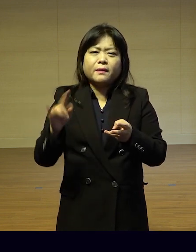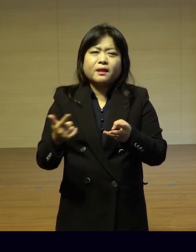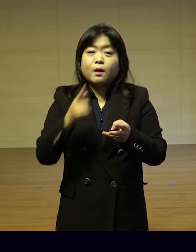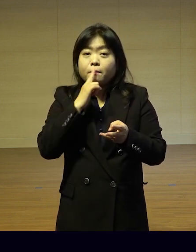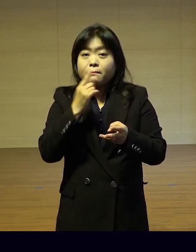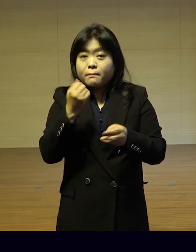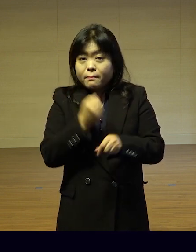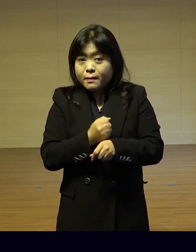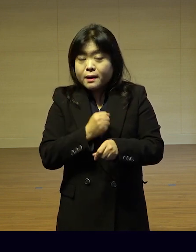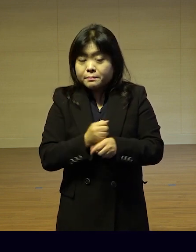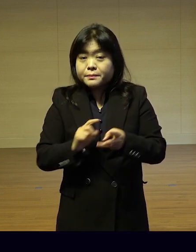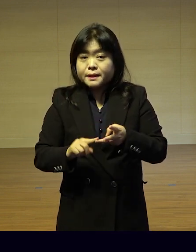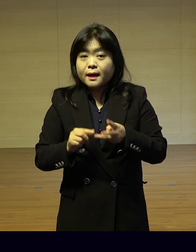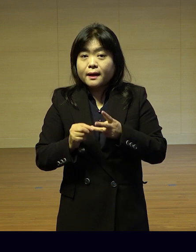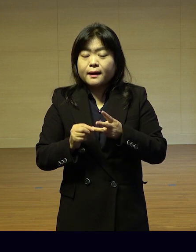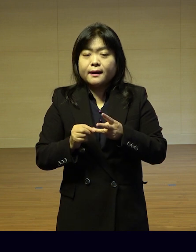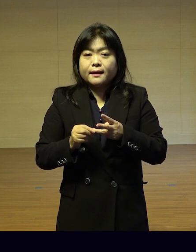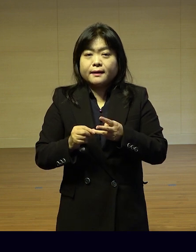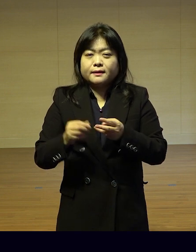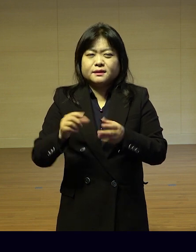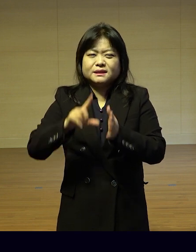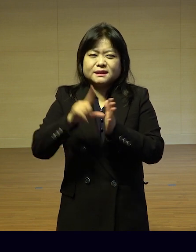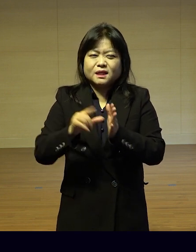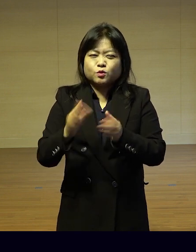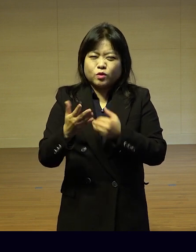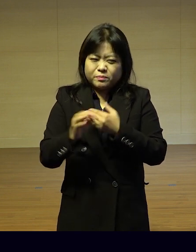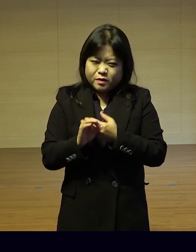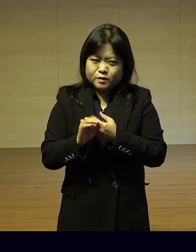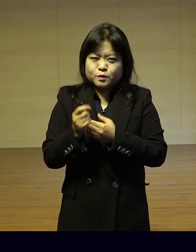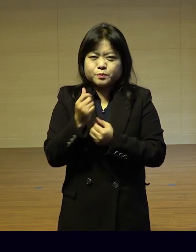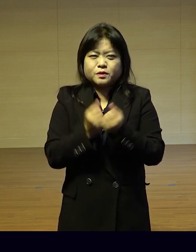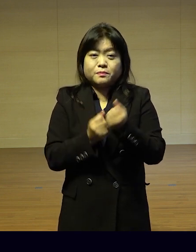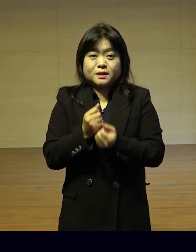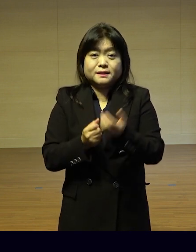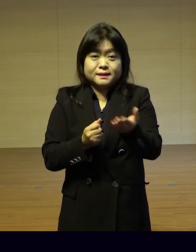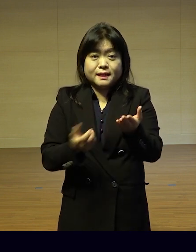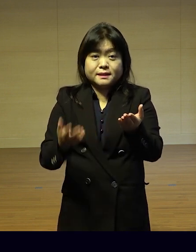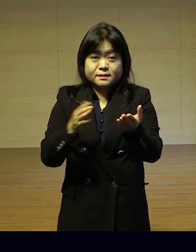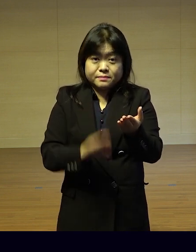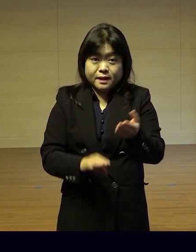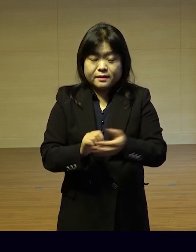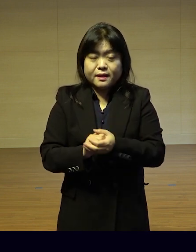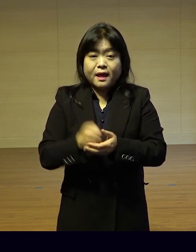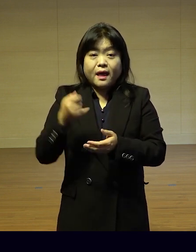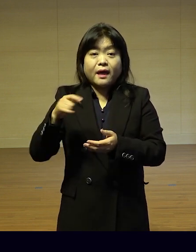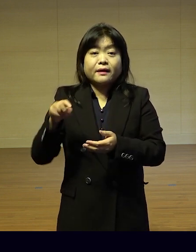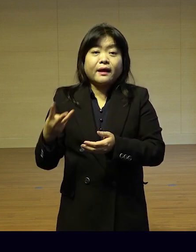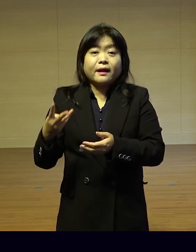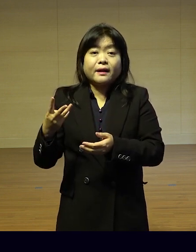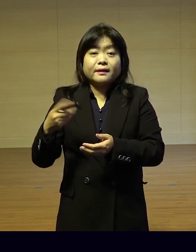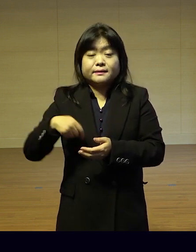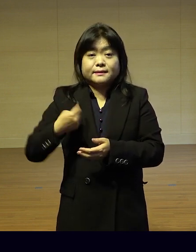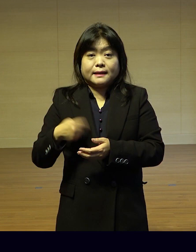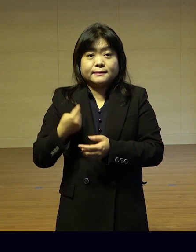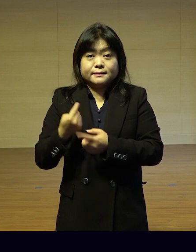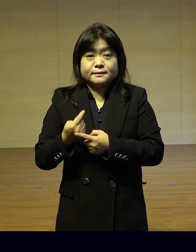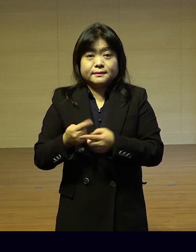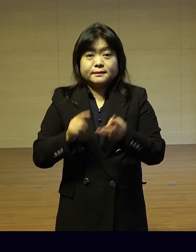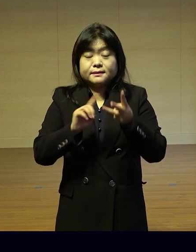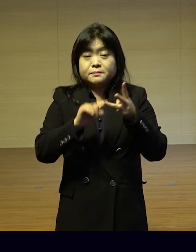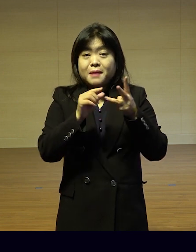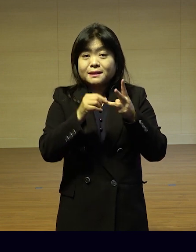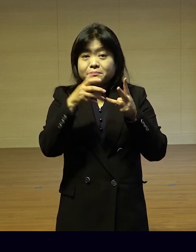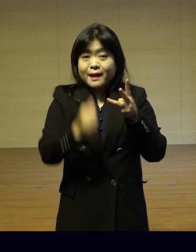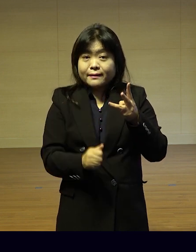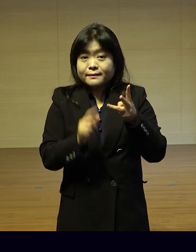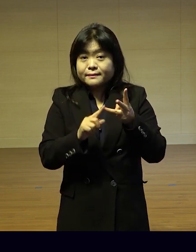제가 나중에 시간이 되면은 설명을 드리겠지만은 헤겔 자신은 이